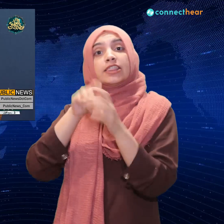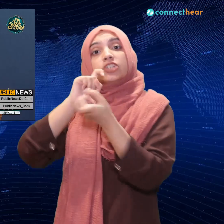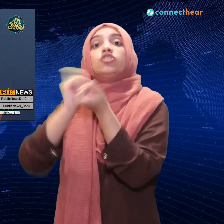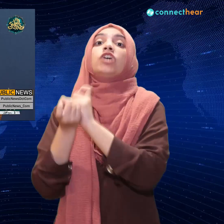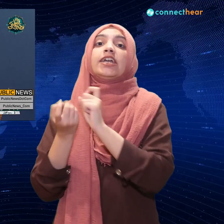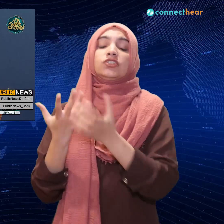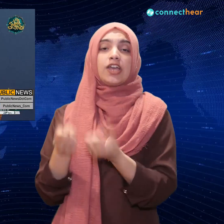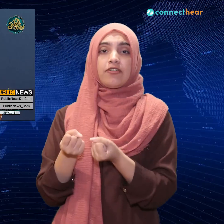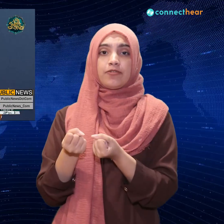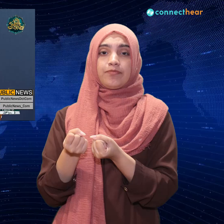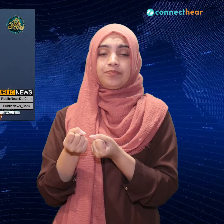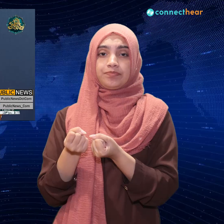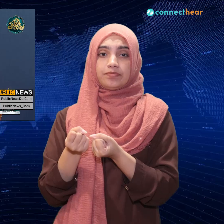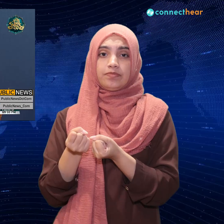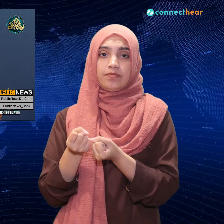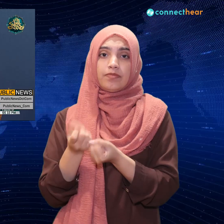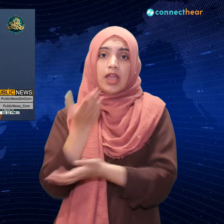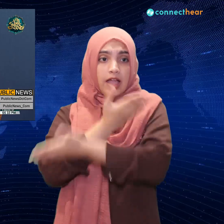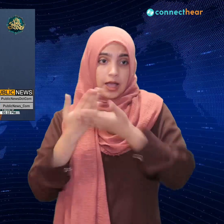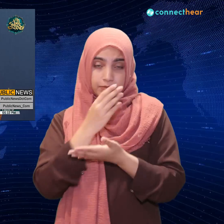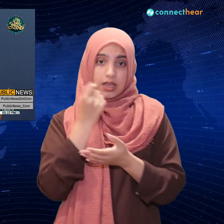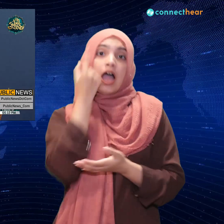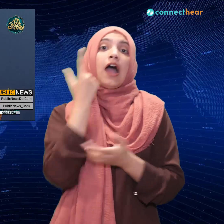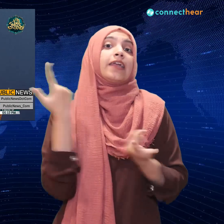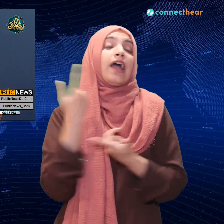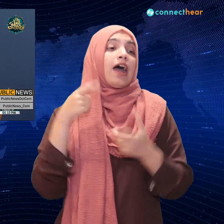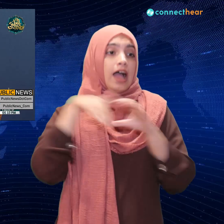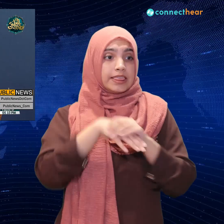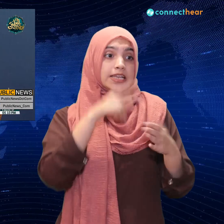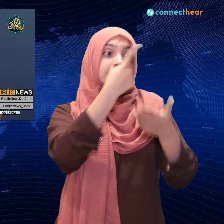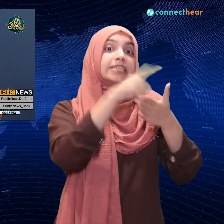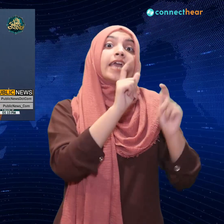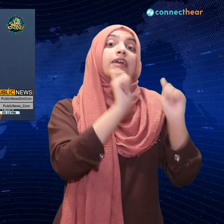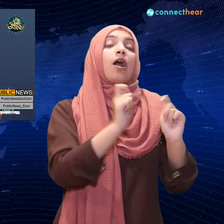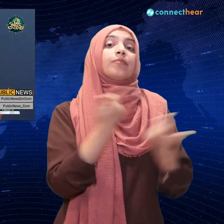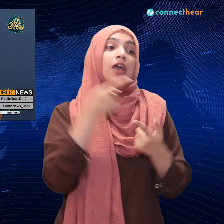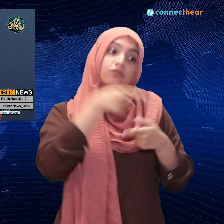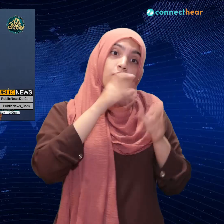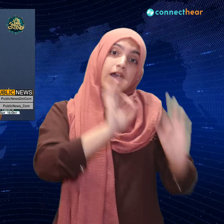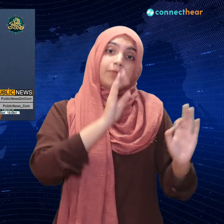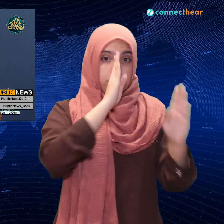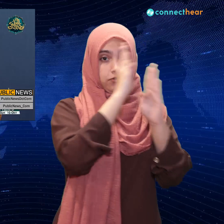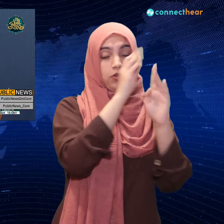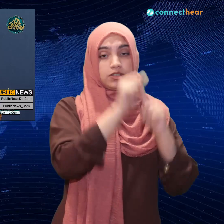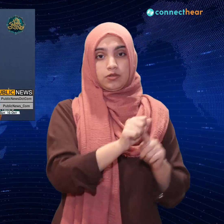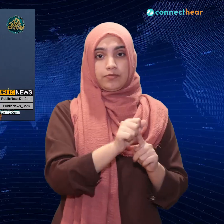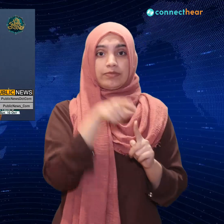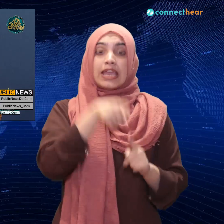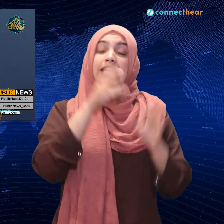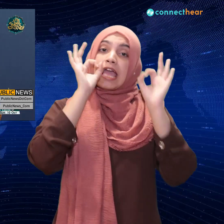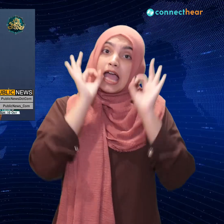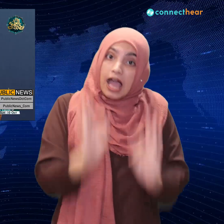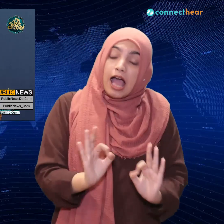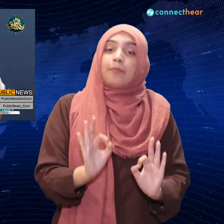آپ مانگتے ہیں یہ دو راستے، تو یہ اصل میں یہی ہے ساری، اگر آپ کی زندگی کا نچوڑ